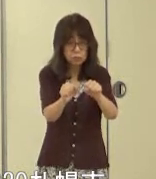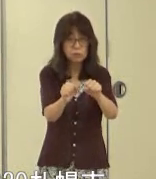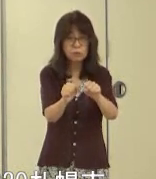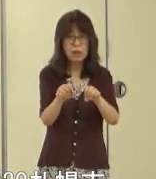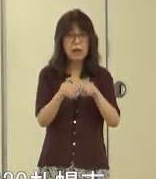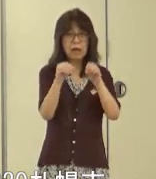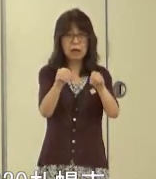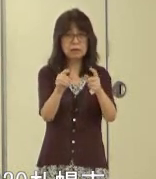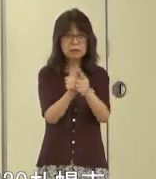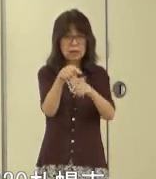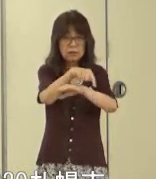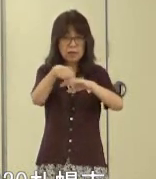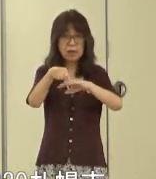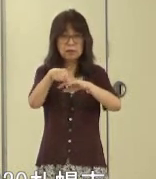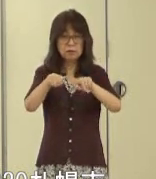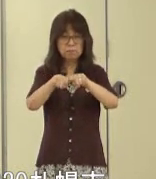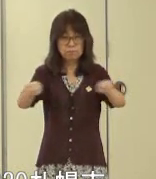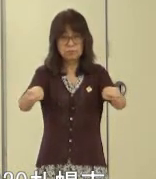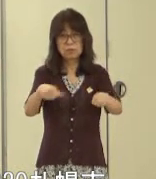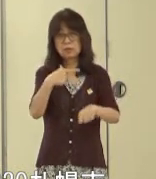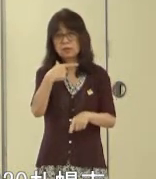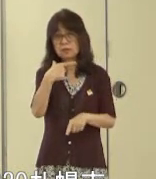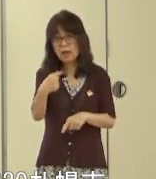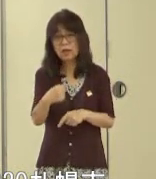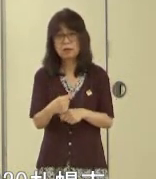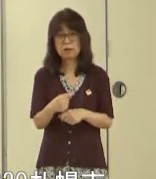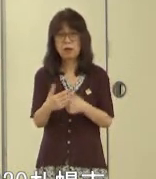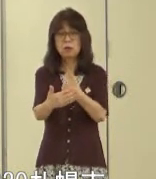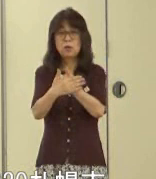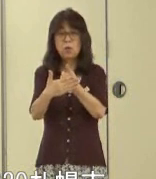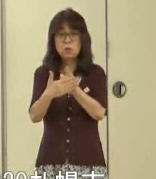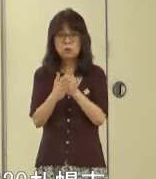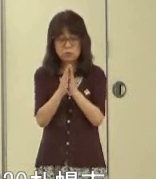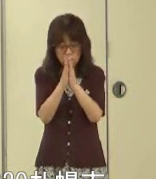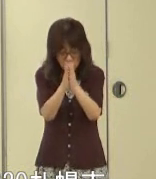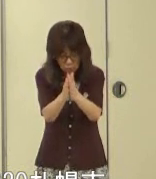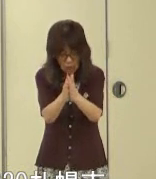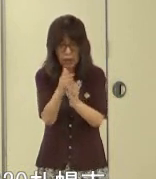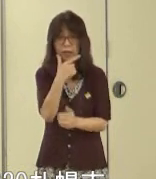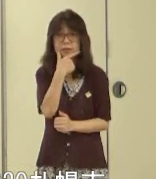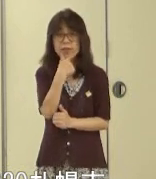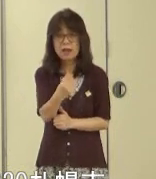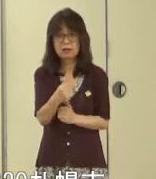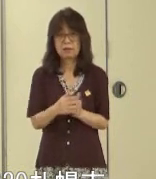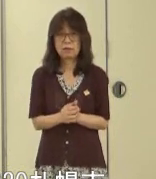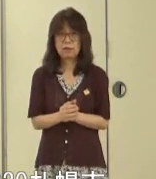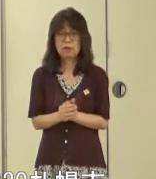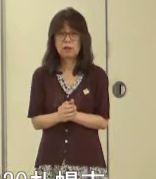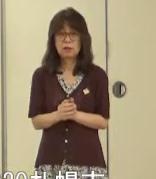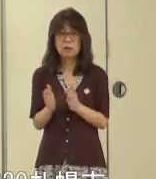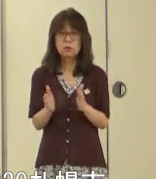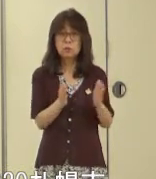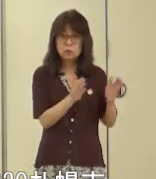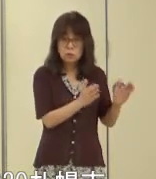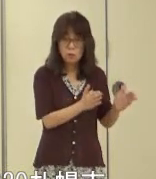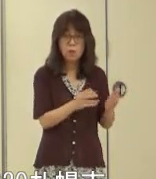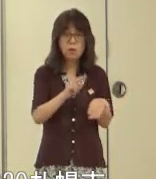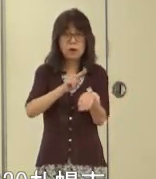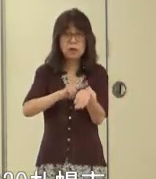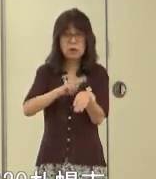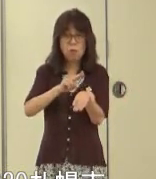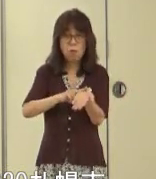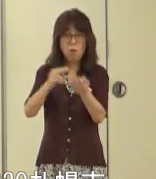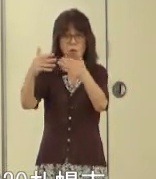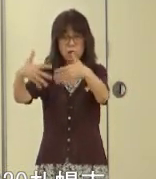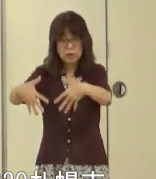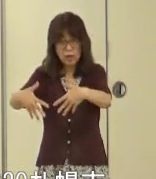していきたいというふうに思います。こういう協力をお願いをしていきたいというふうに思います。加えて医療機関、それから